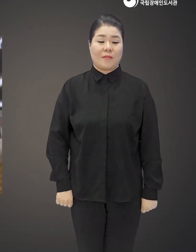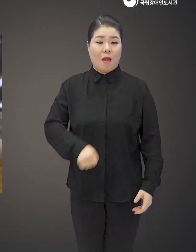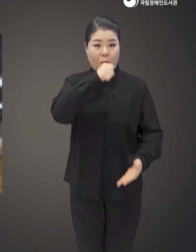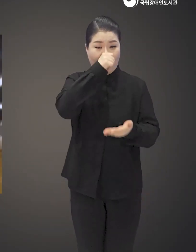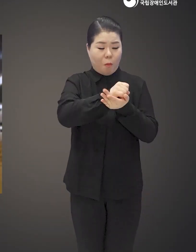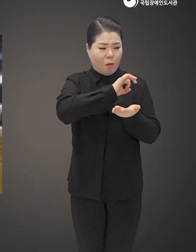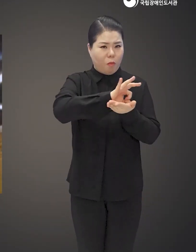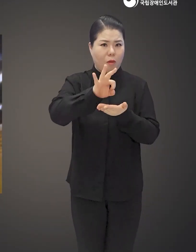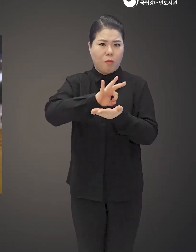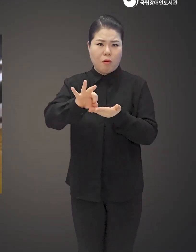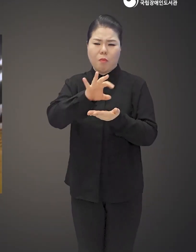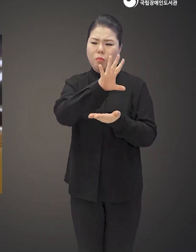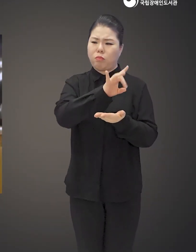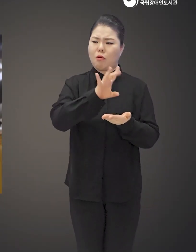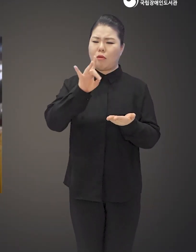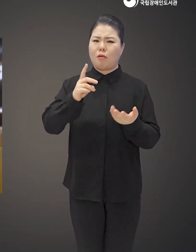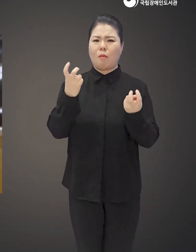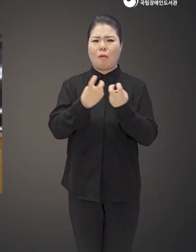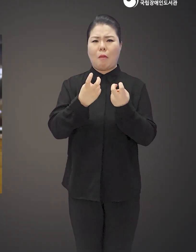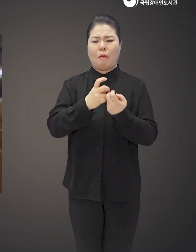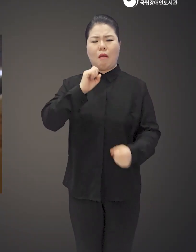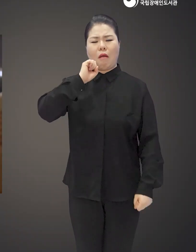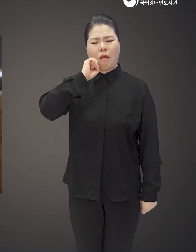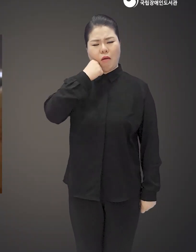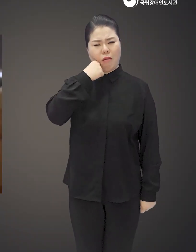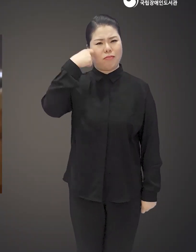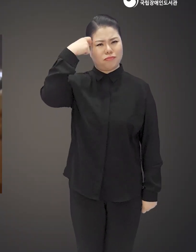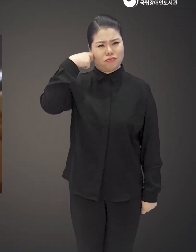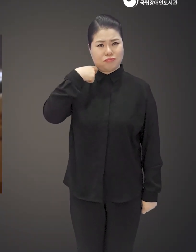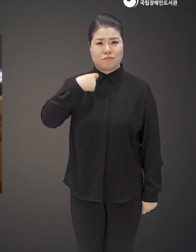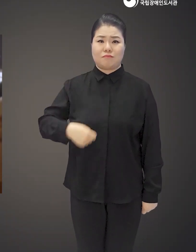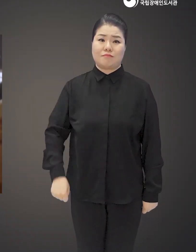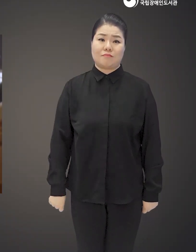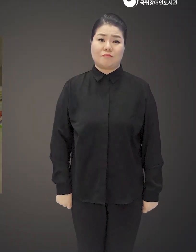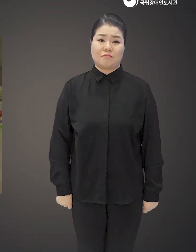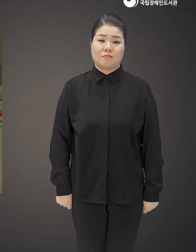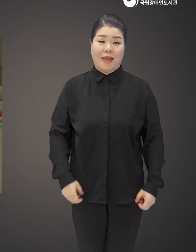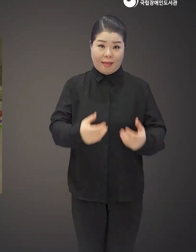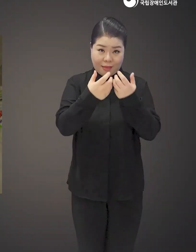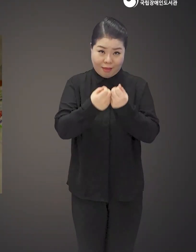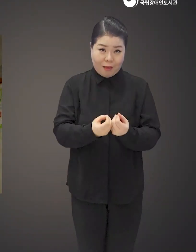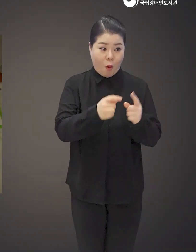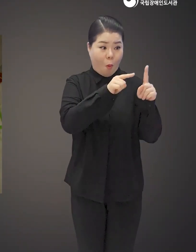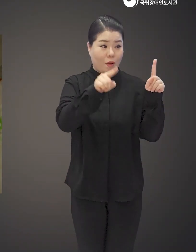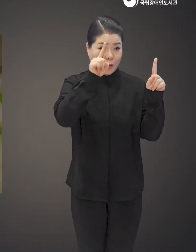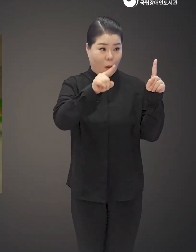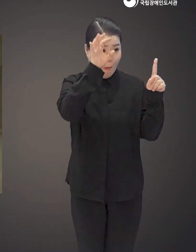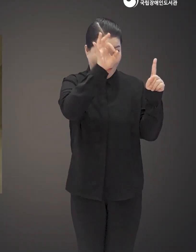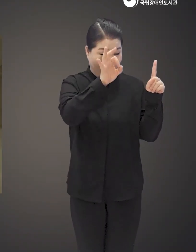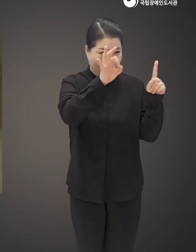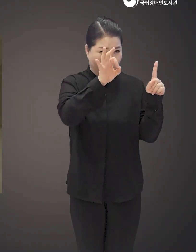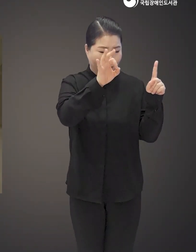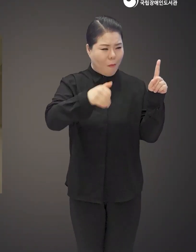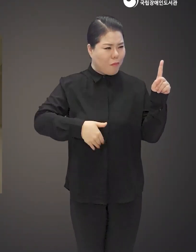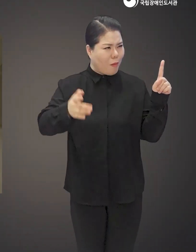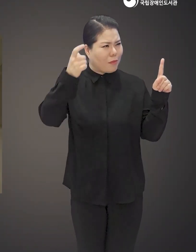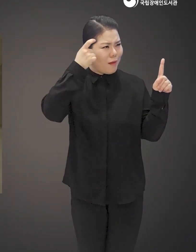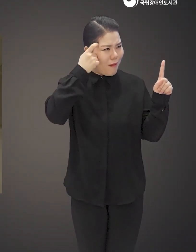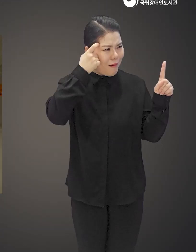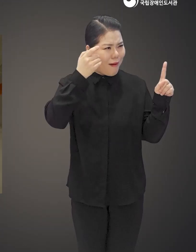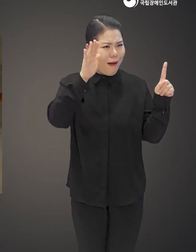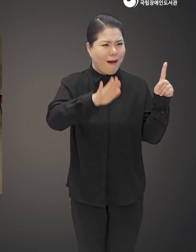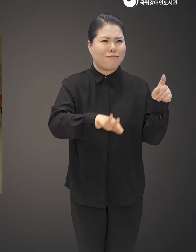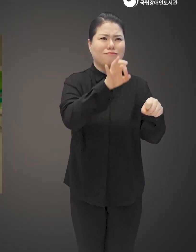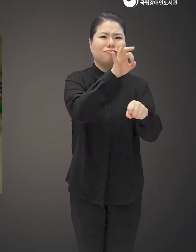하지만 슬기로운 소비는 이따금 우리에게 어렵게 느껴지기도 합니다. 1+1 딱지만 보면 불필요한